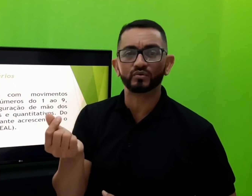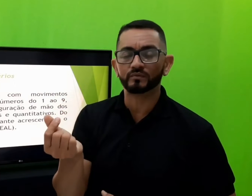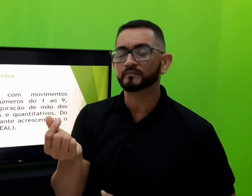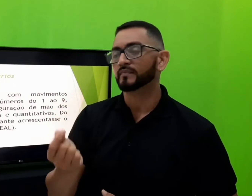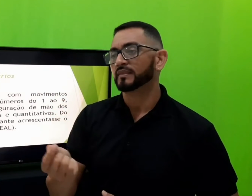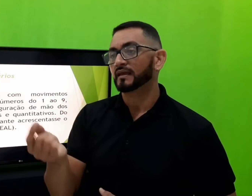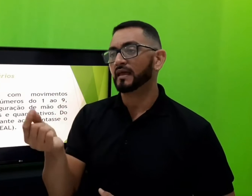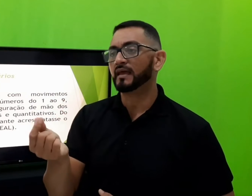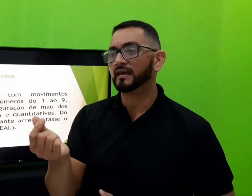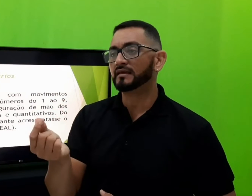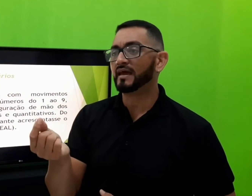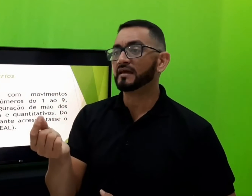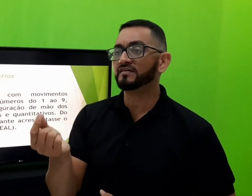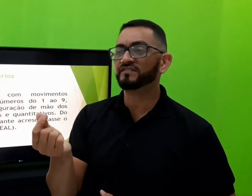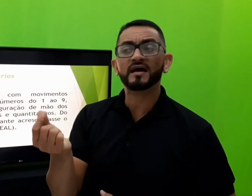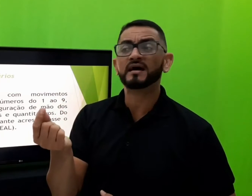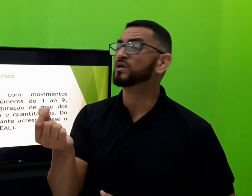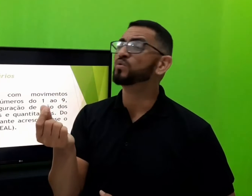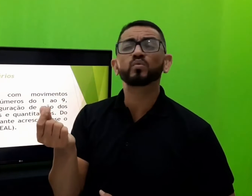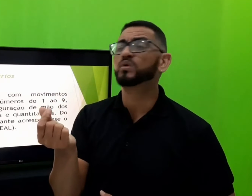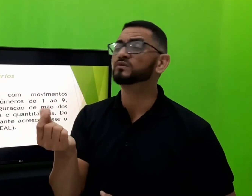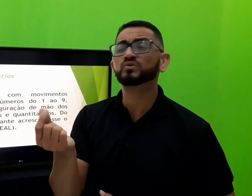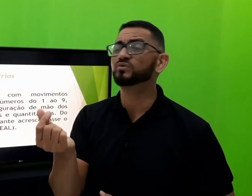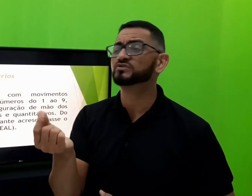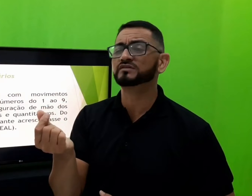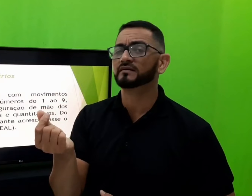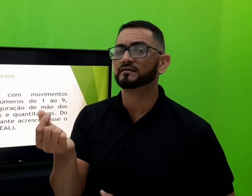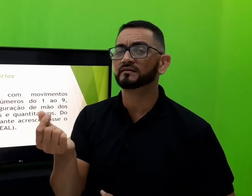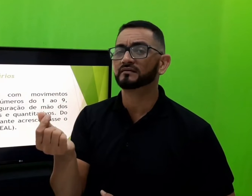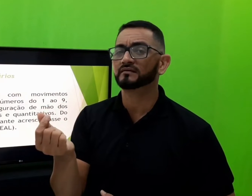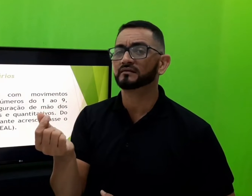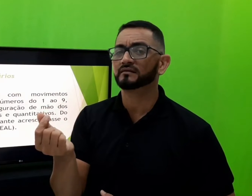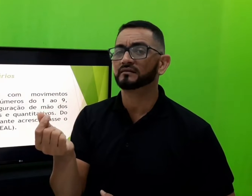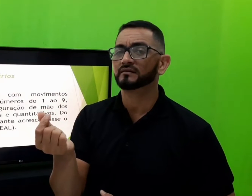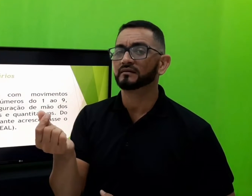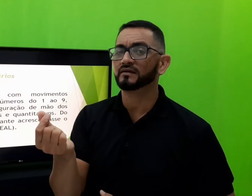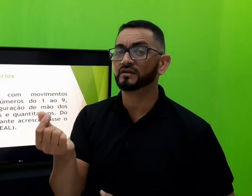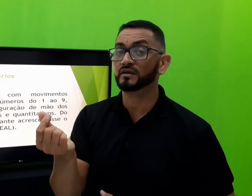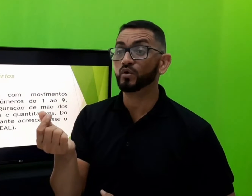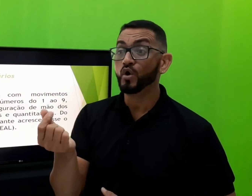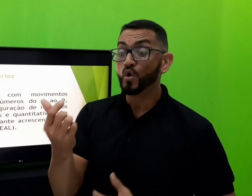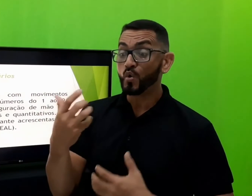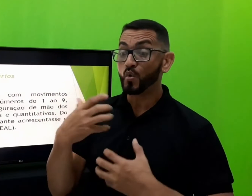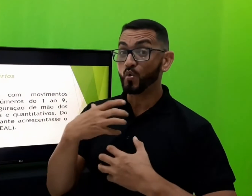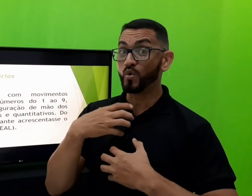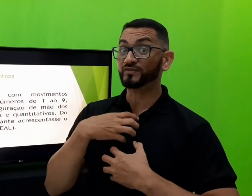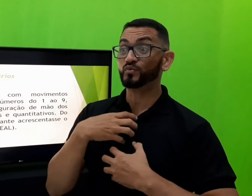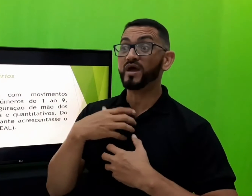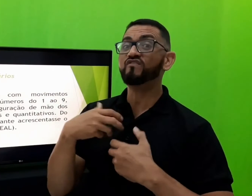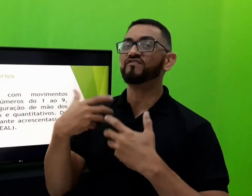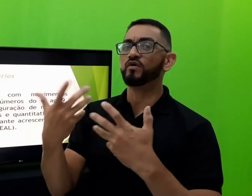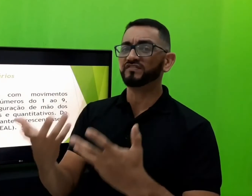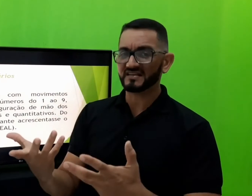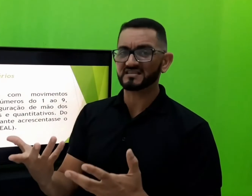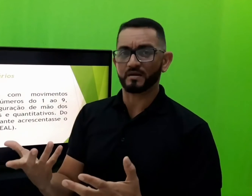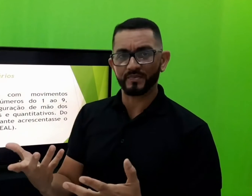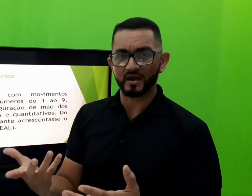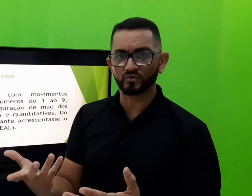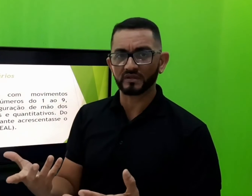dinheiro, ele equivale a quanto custa. Entendeu? Quando eu vou fazer a pergunta